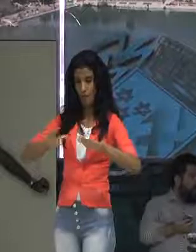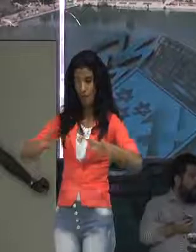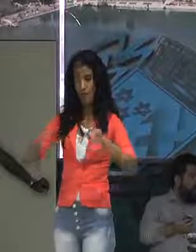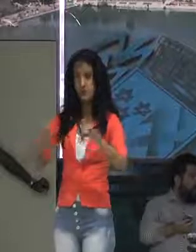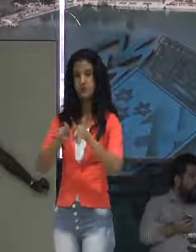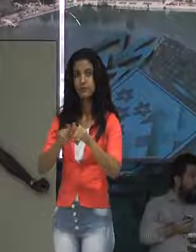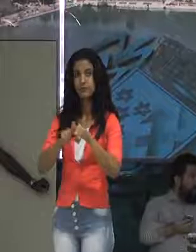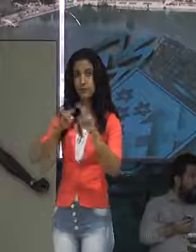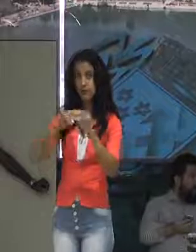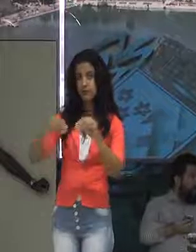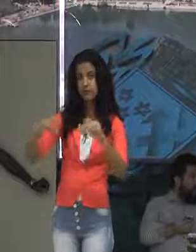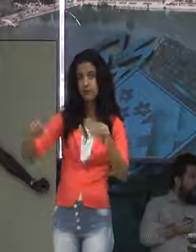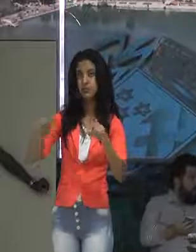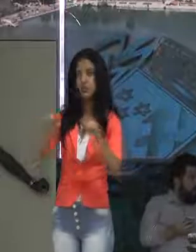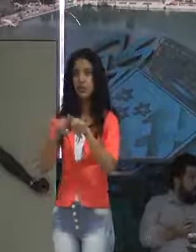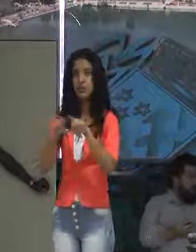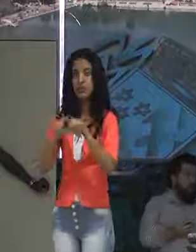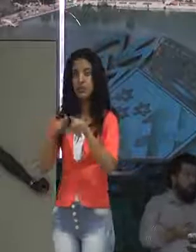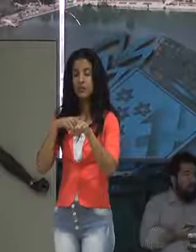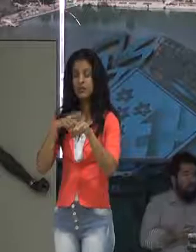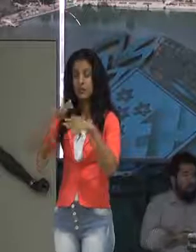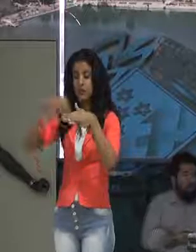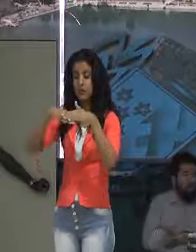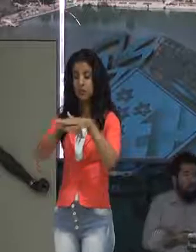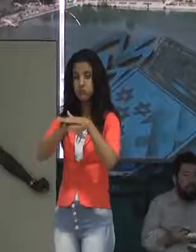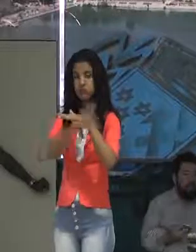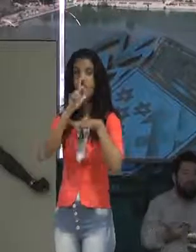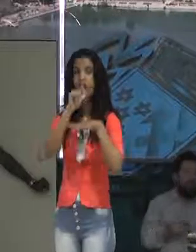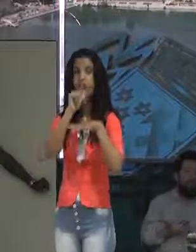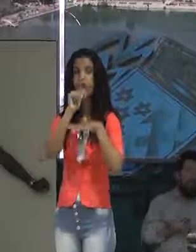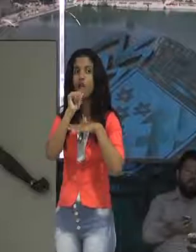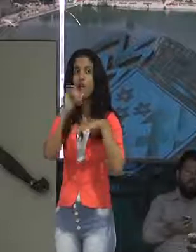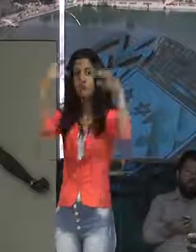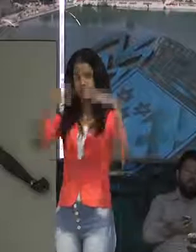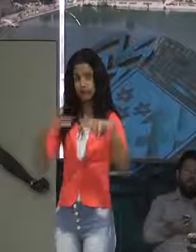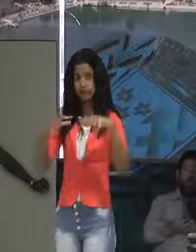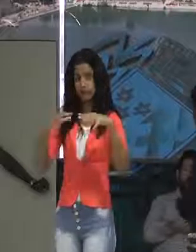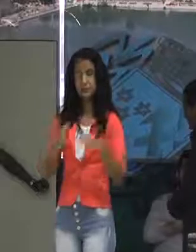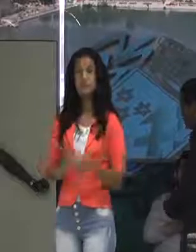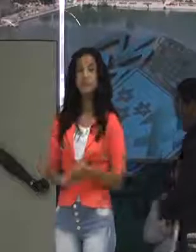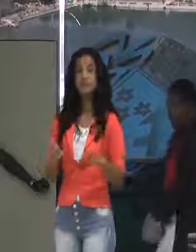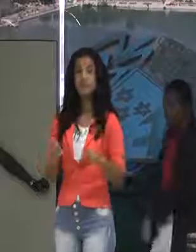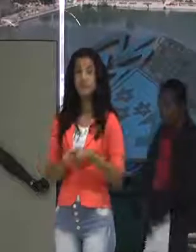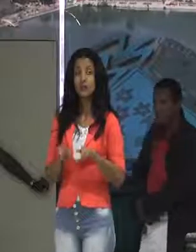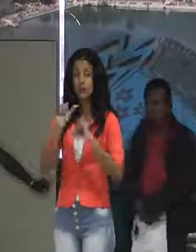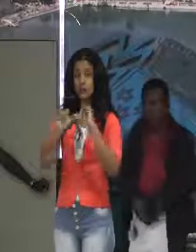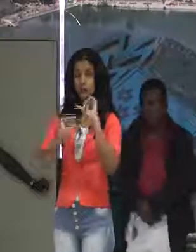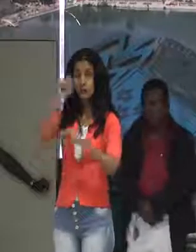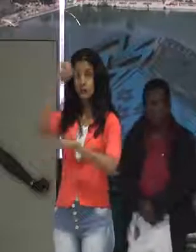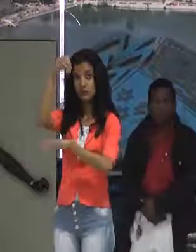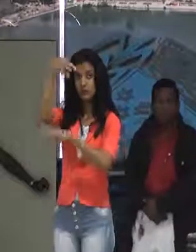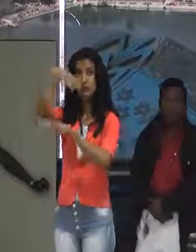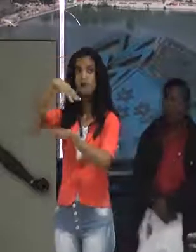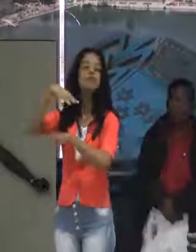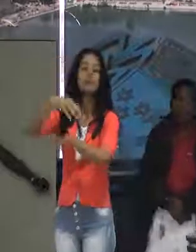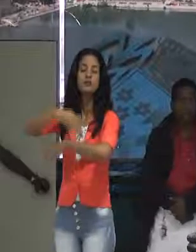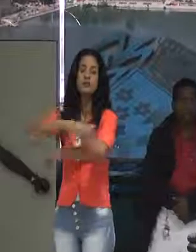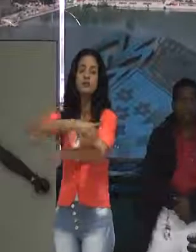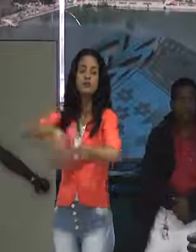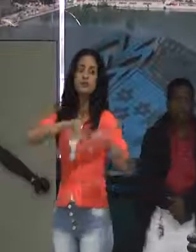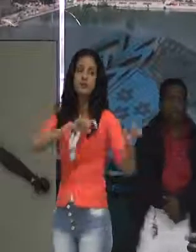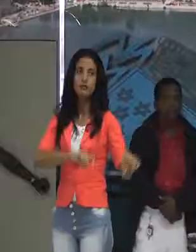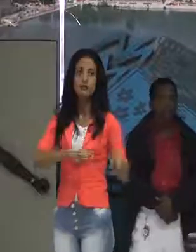cascalho e construção de valetas para o escoamento de águas pluviais e a reposição de lâmpadas nas ruas do